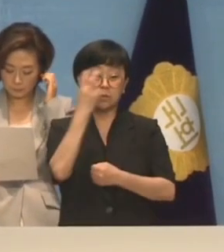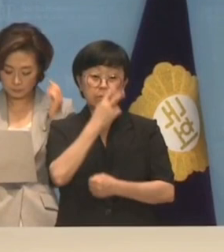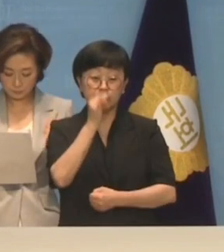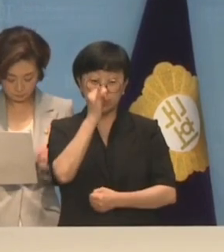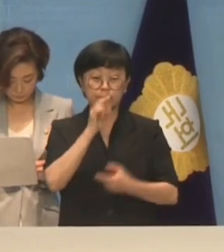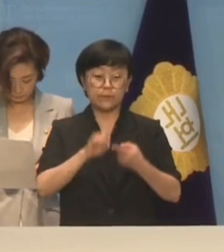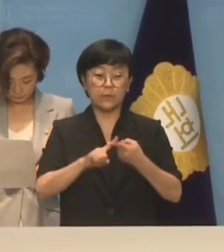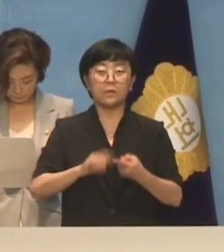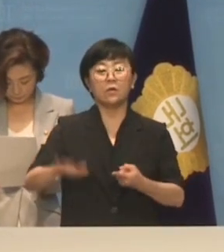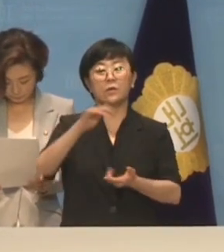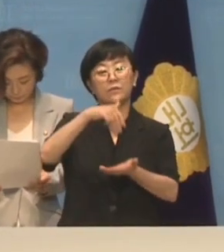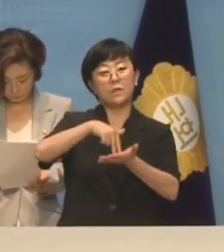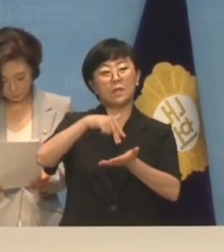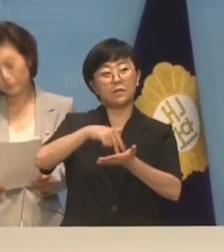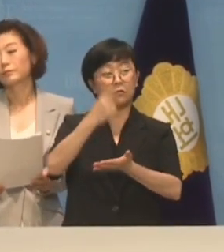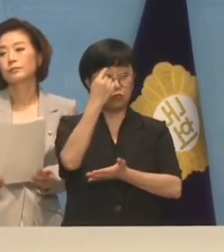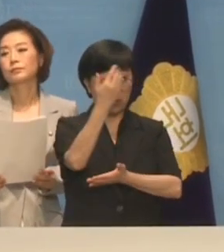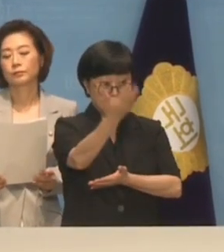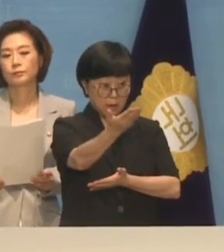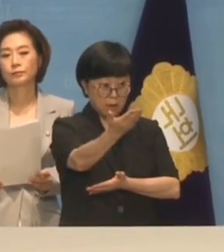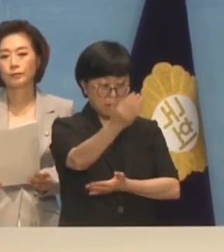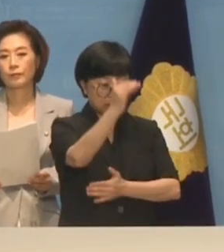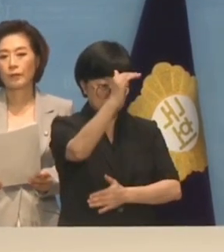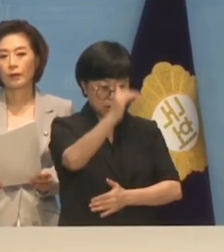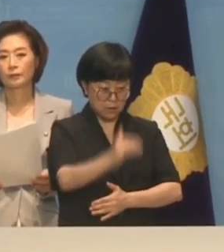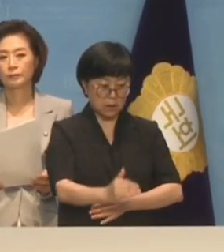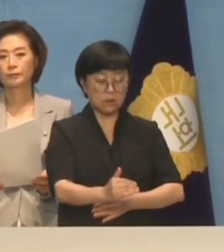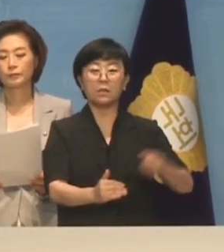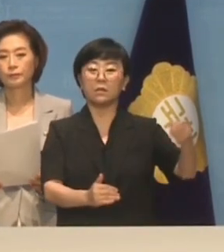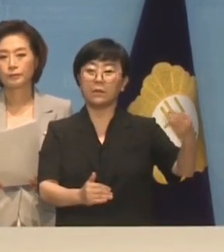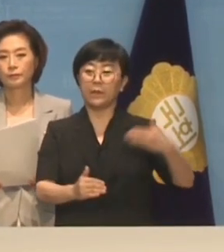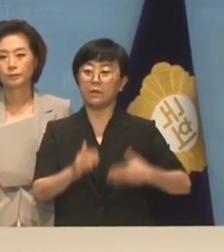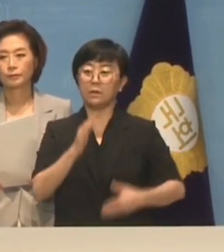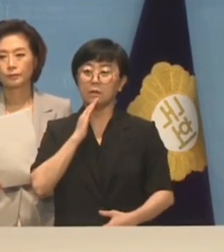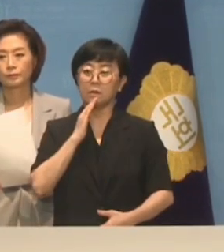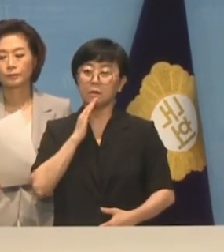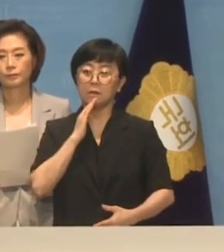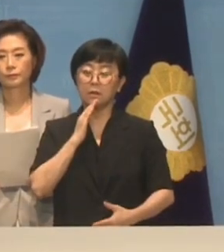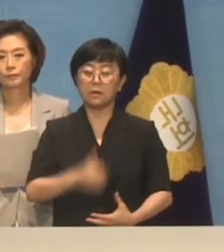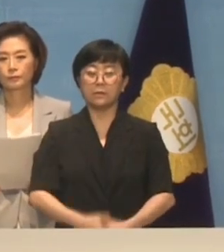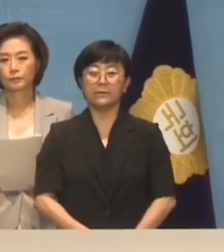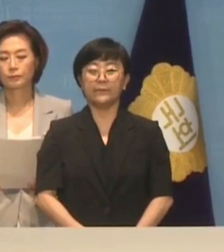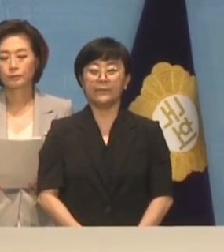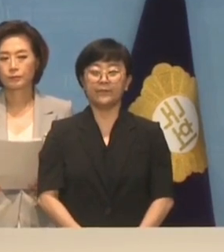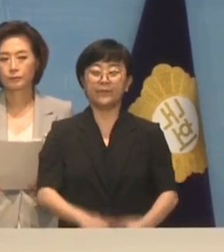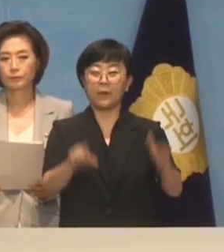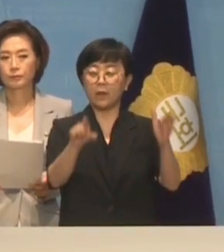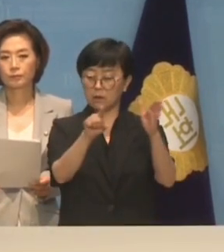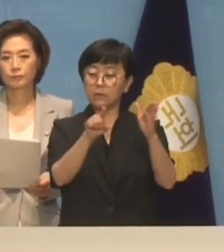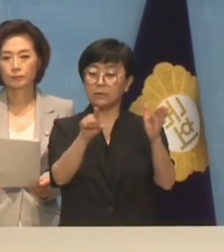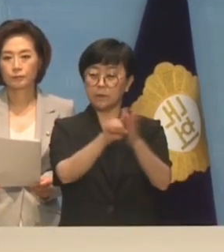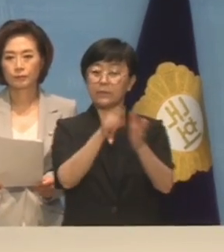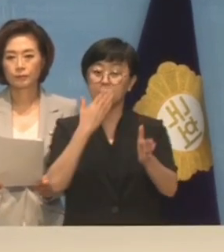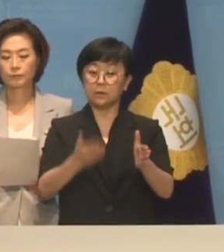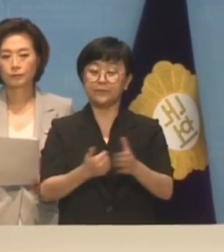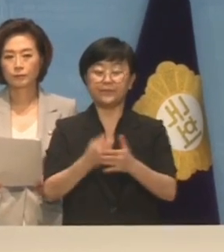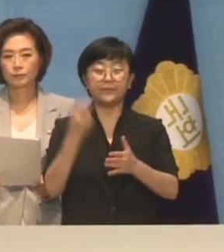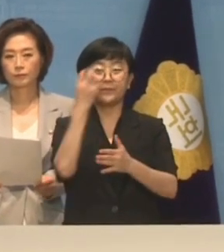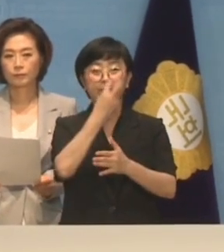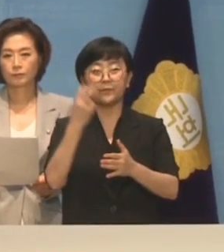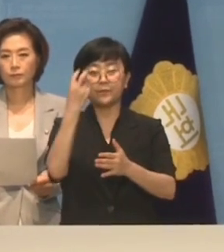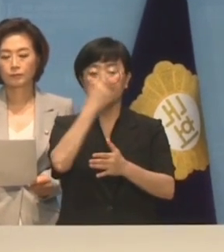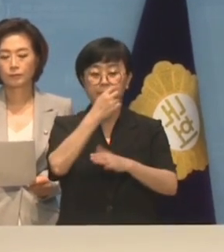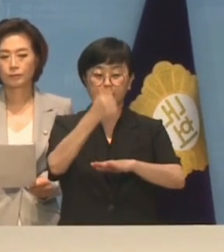하니까 저희들이 던지는 질문에 대해서 확실하게 답변을 하시고 그런 속에서 신뢰를 가지고